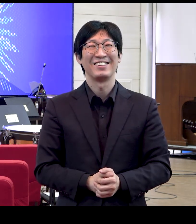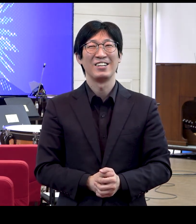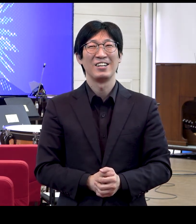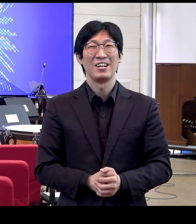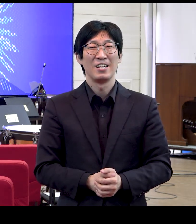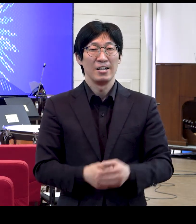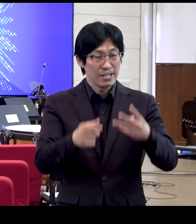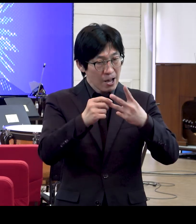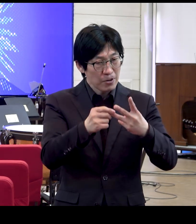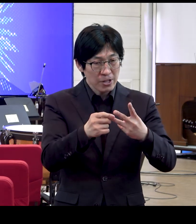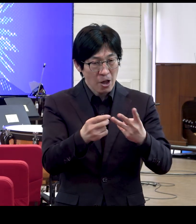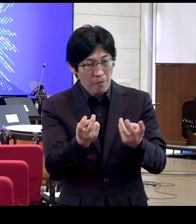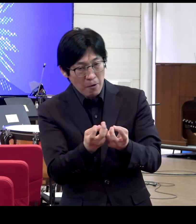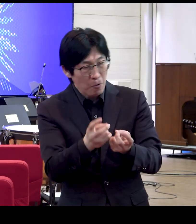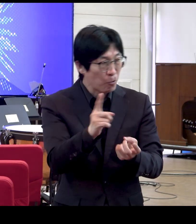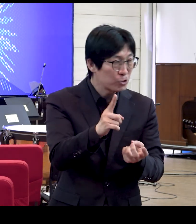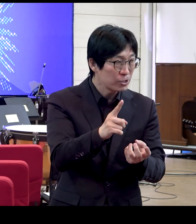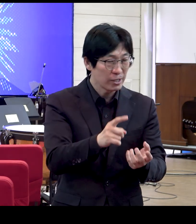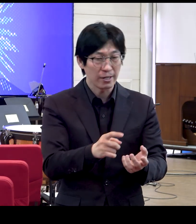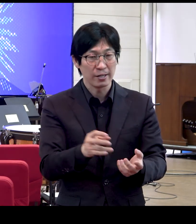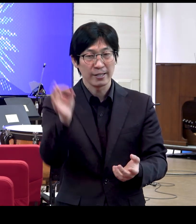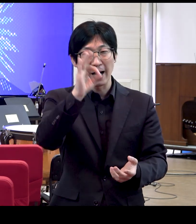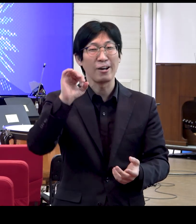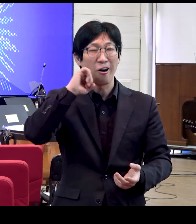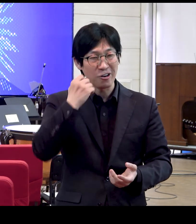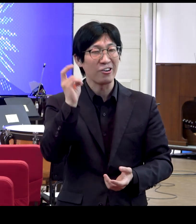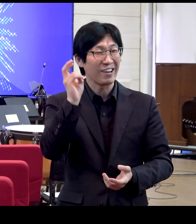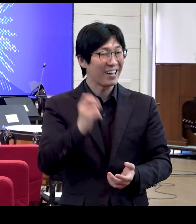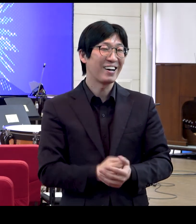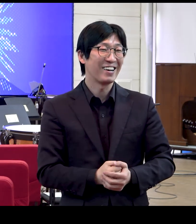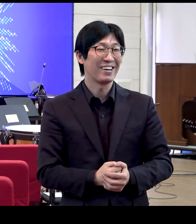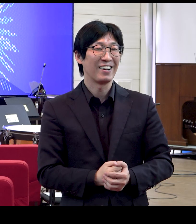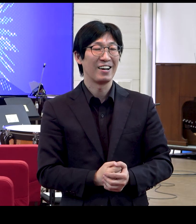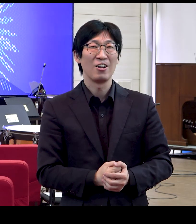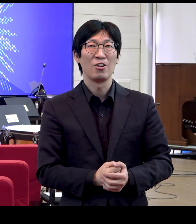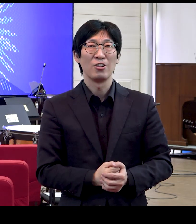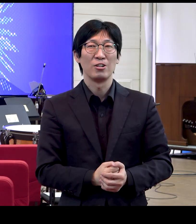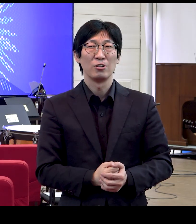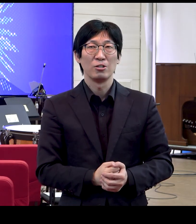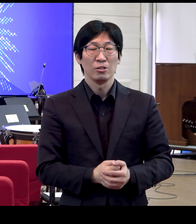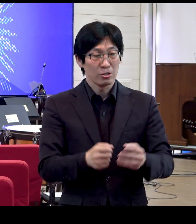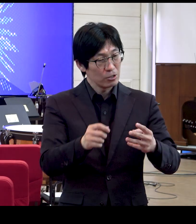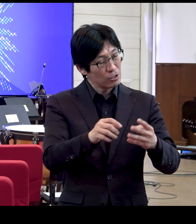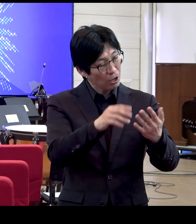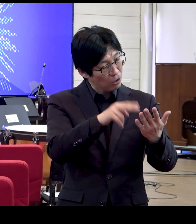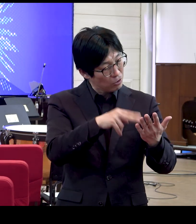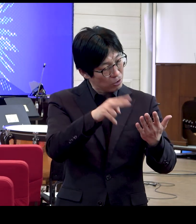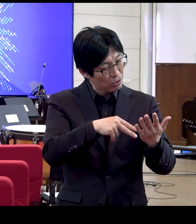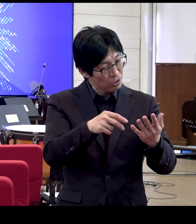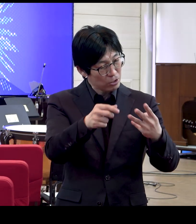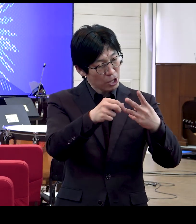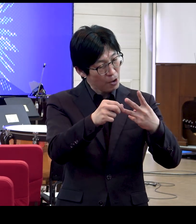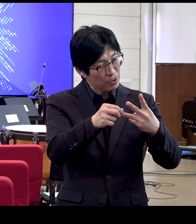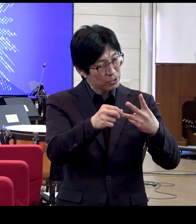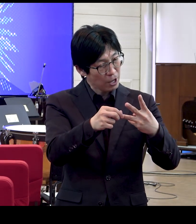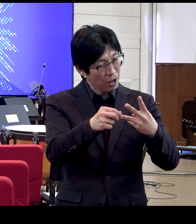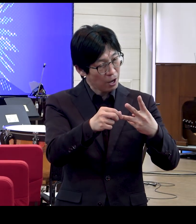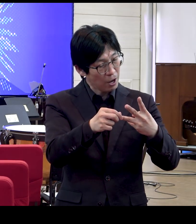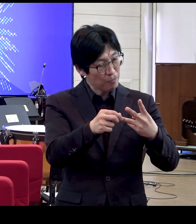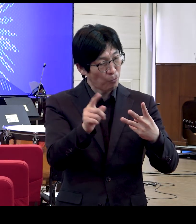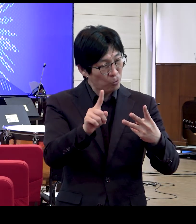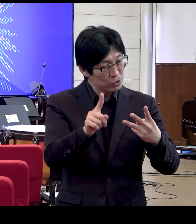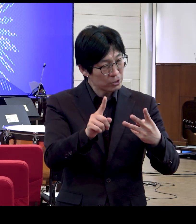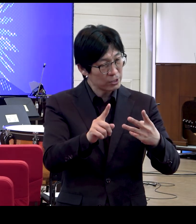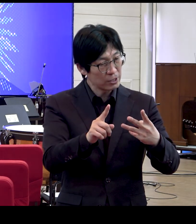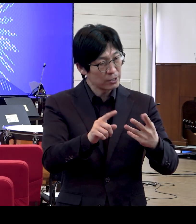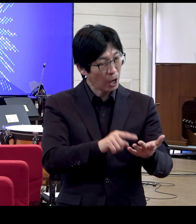언뜻 쉽게 찾기가 쉽지 않을 것은 언뜻 보면 드러나지 않아요. 언뜻 보면 이 말씀 속에 세 번째가 뭔지를 잘 안 보일 수도